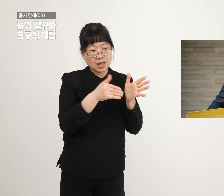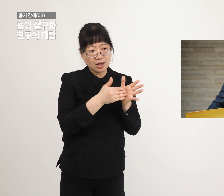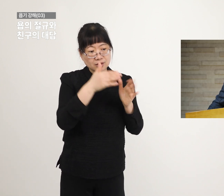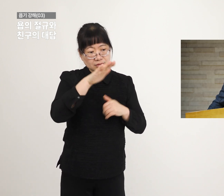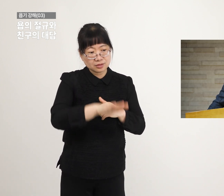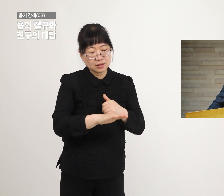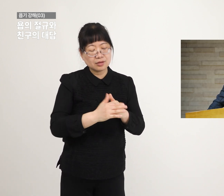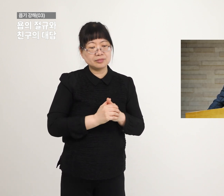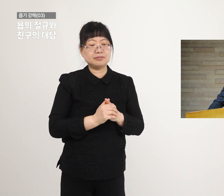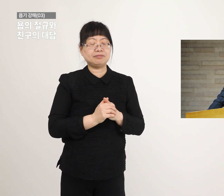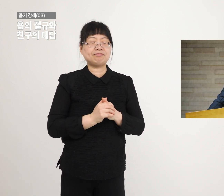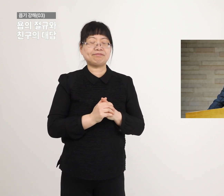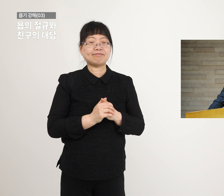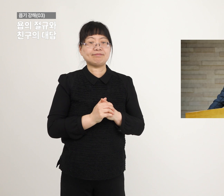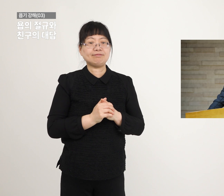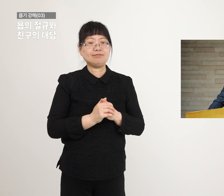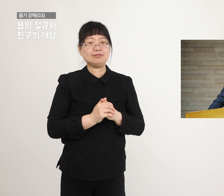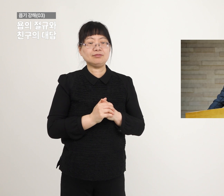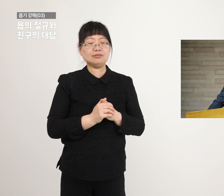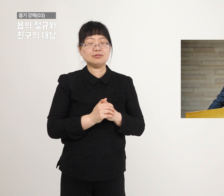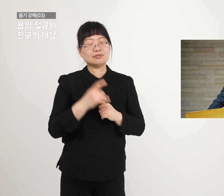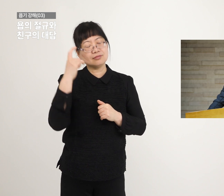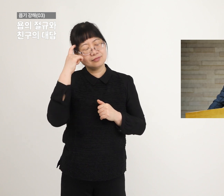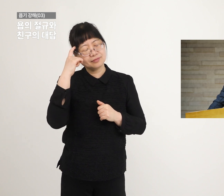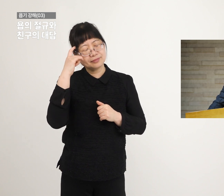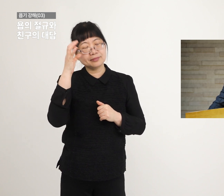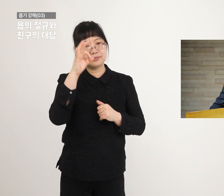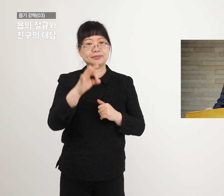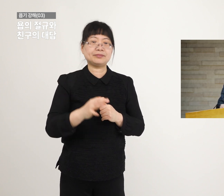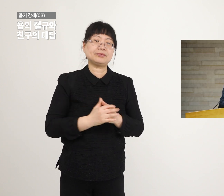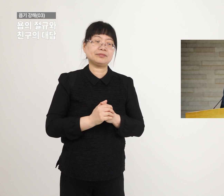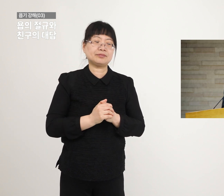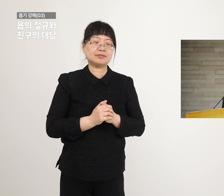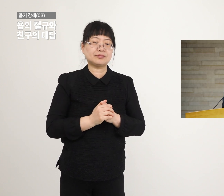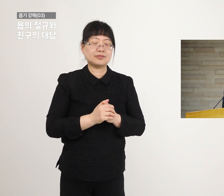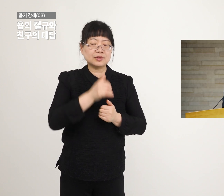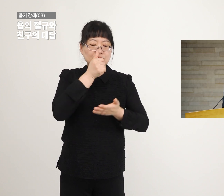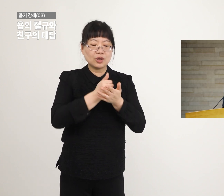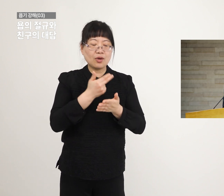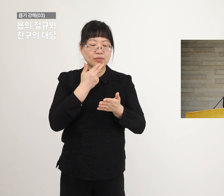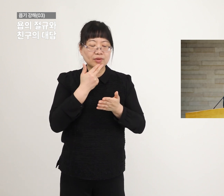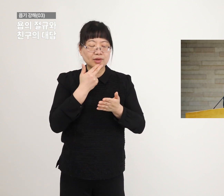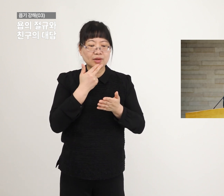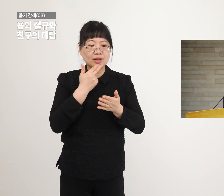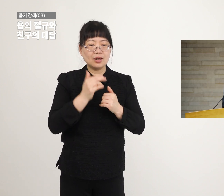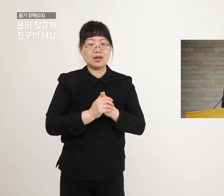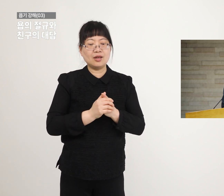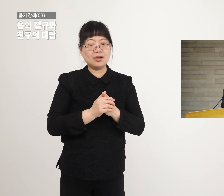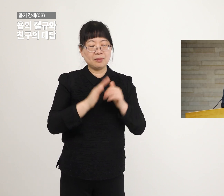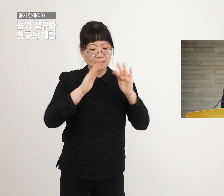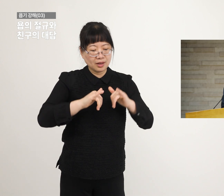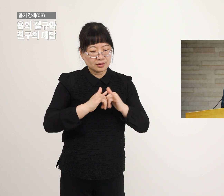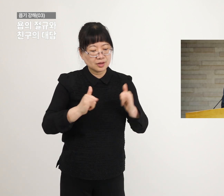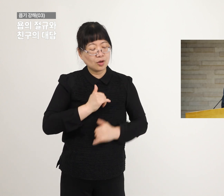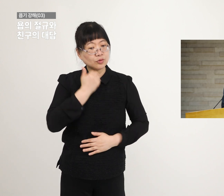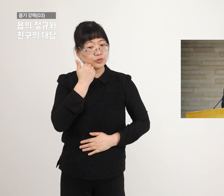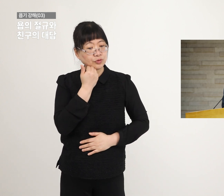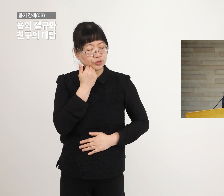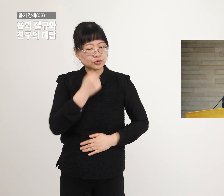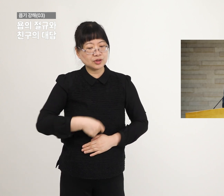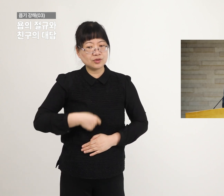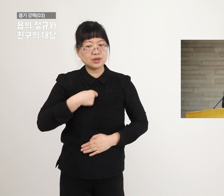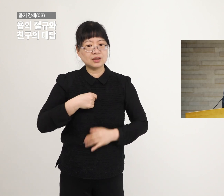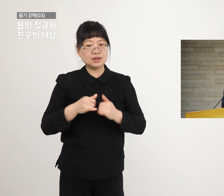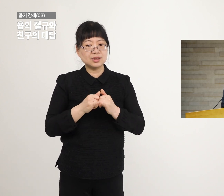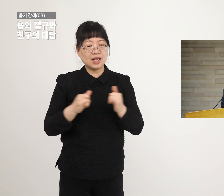신앙이었는데, 그러면서 생각하여 보라. 죄 없이 망한 자가 누구인가?